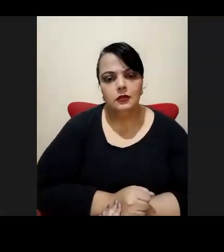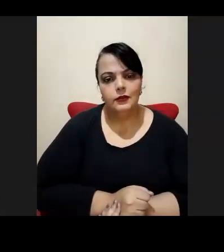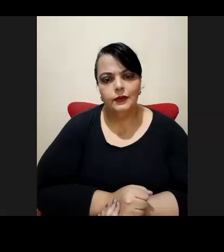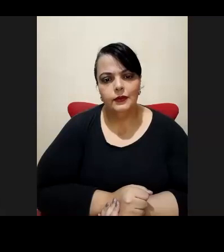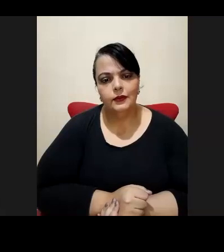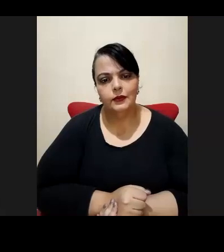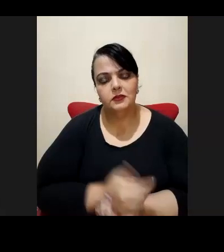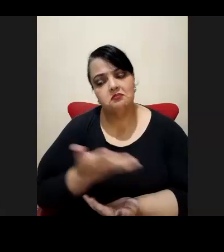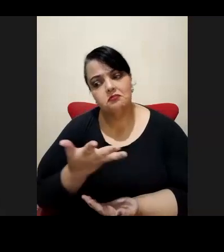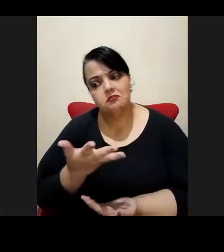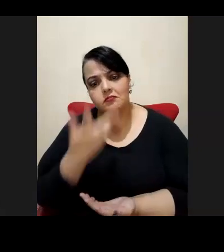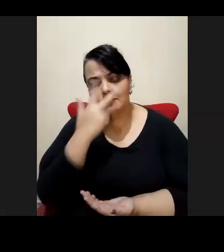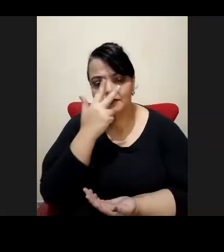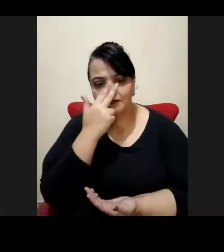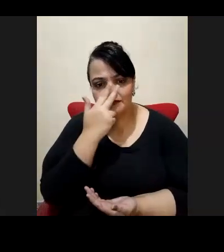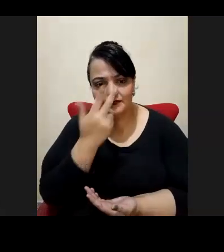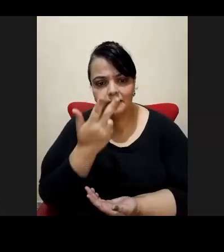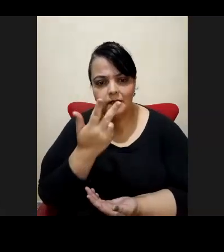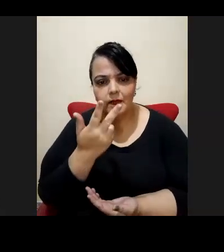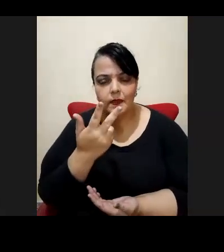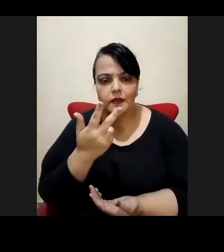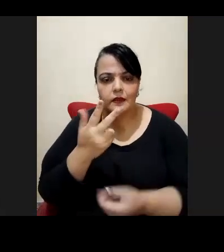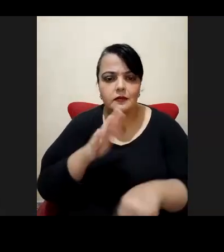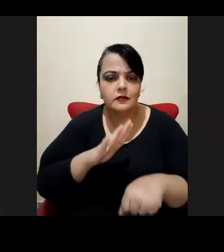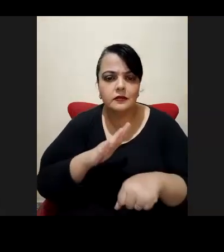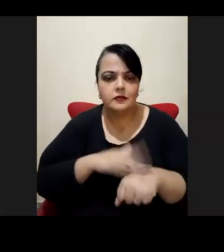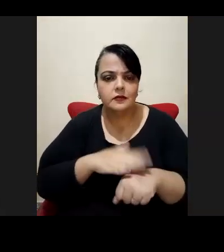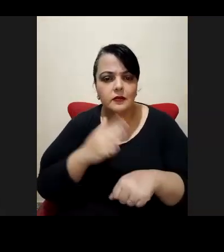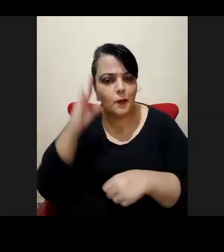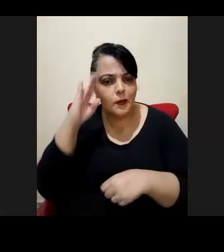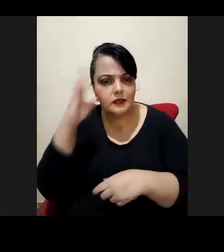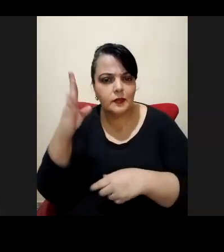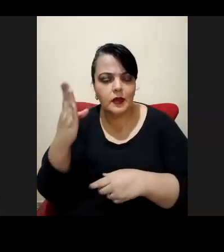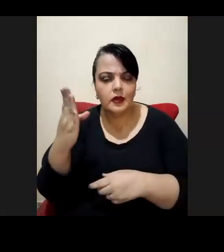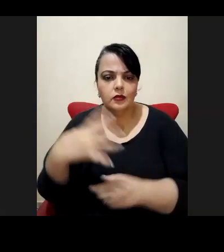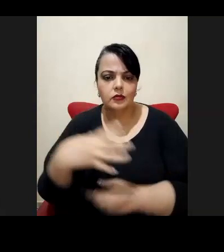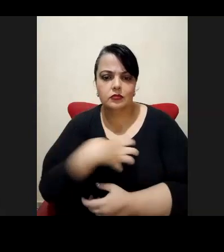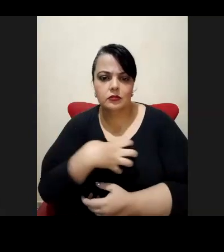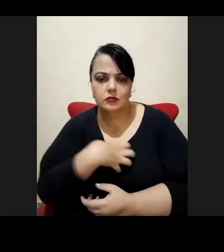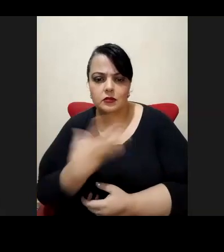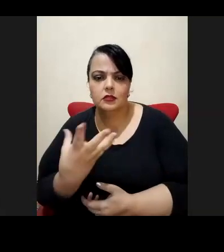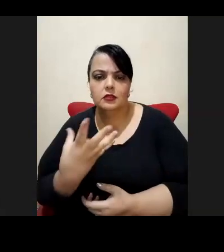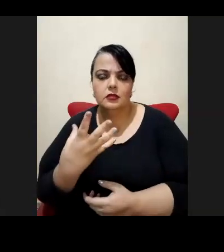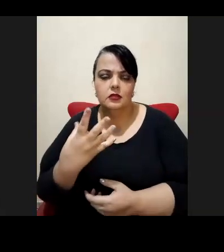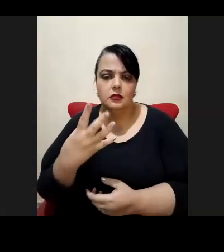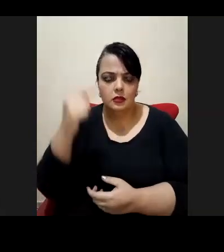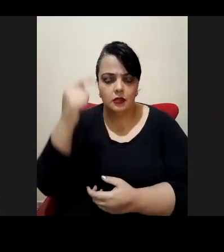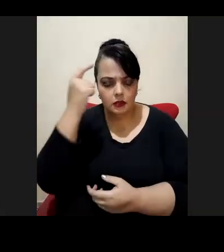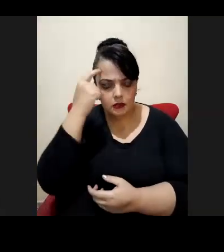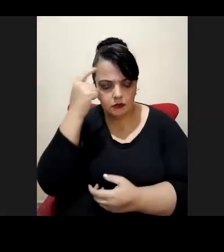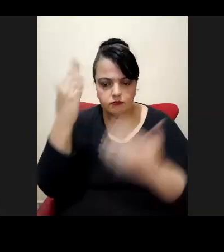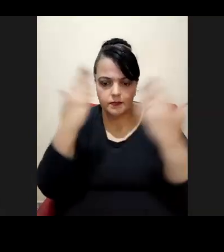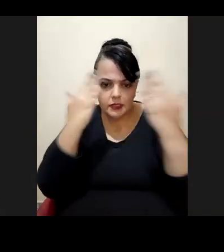Talvez né, o elemento, né, a condição ou a função psíquica que seja